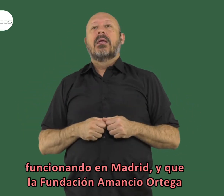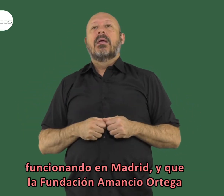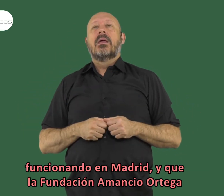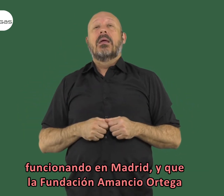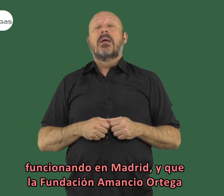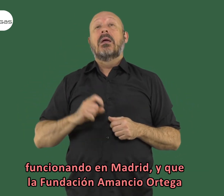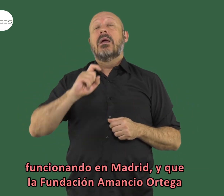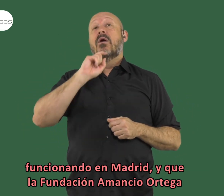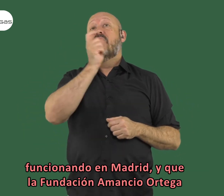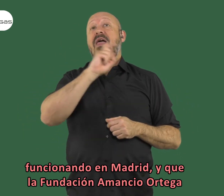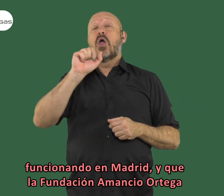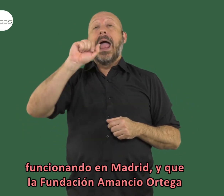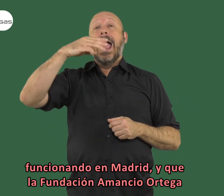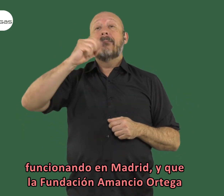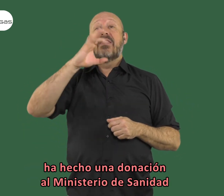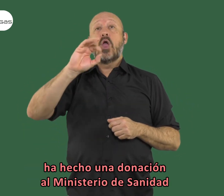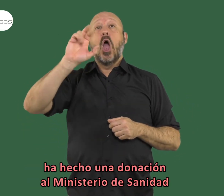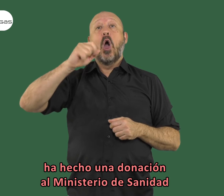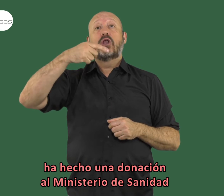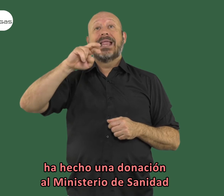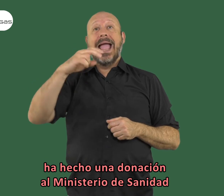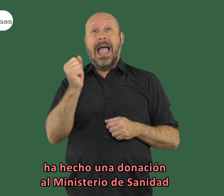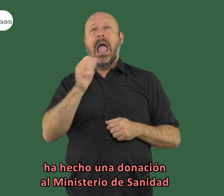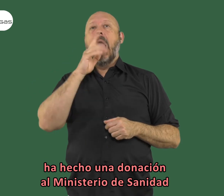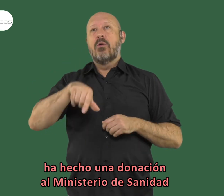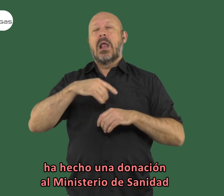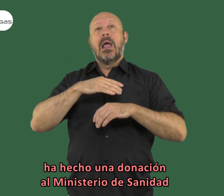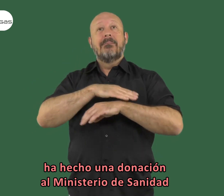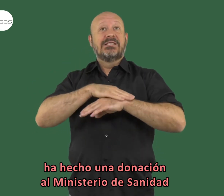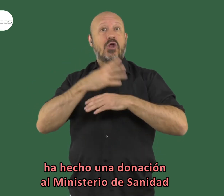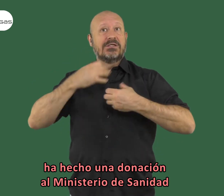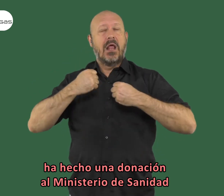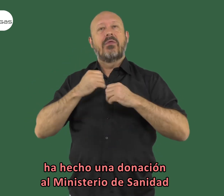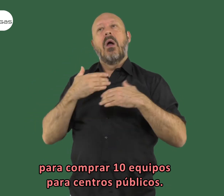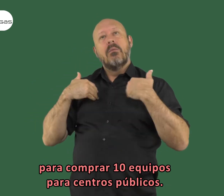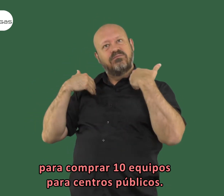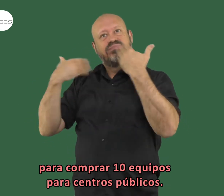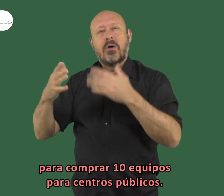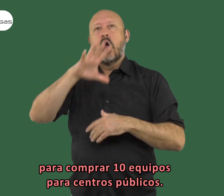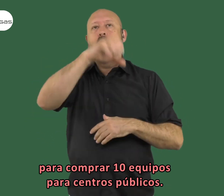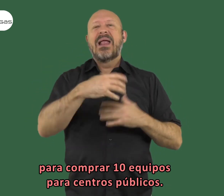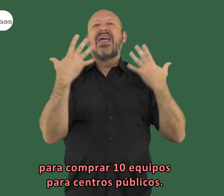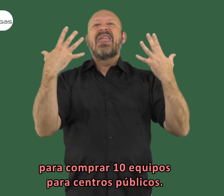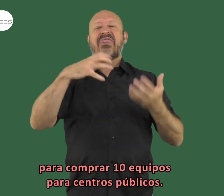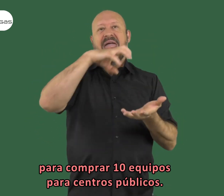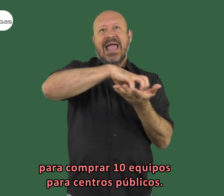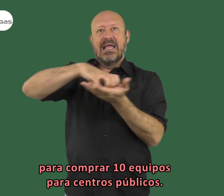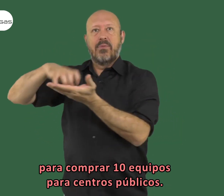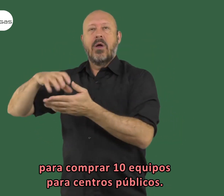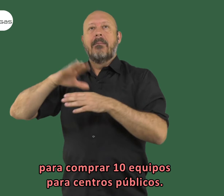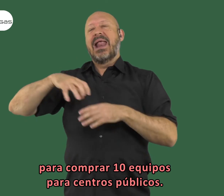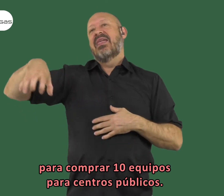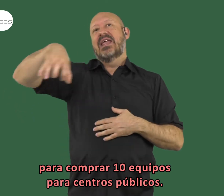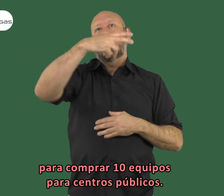Madrid y que la Fundación Amancio Ortega pues, ha hecho una donación al Ministerio de Sanidad para comprar 10